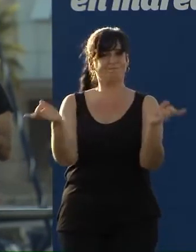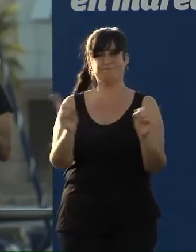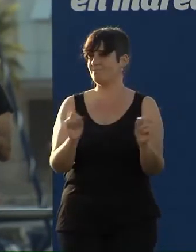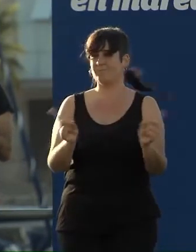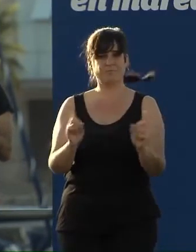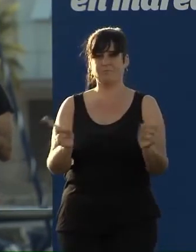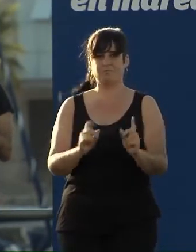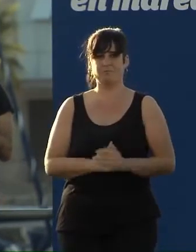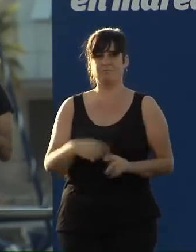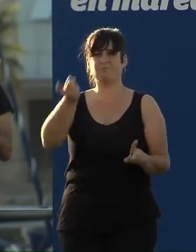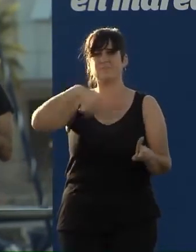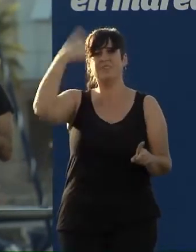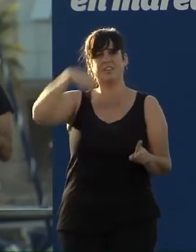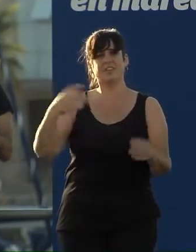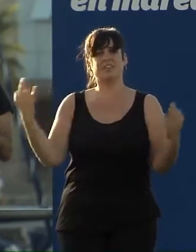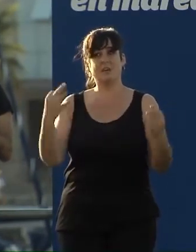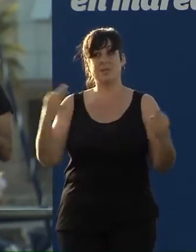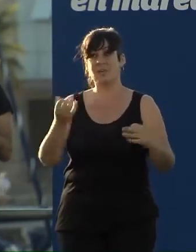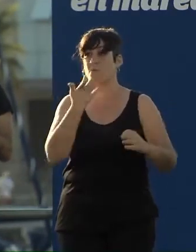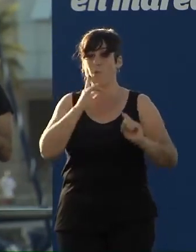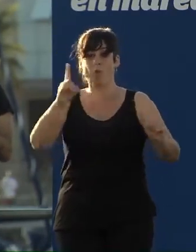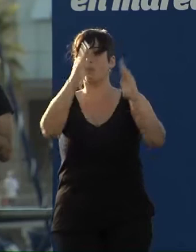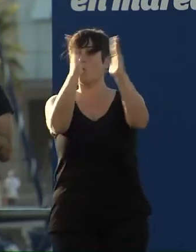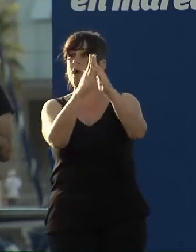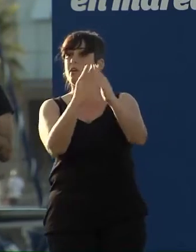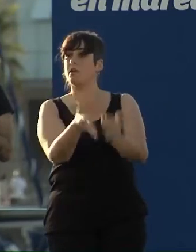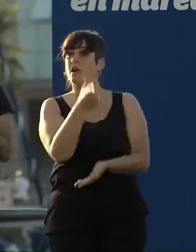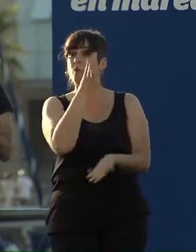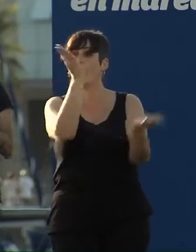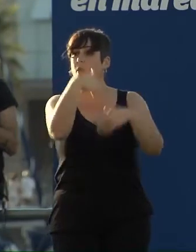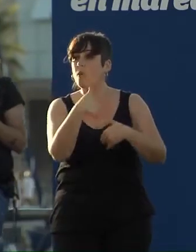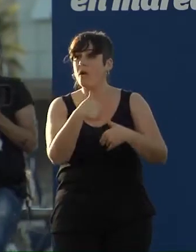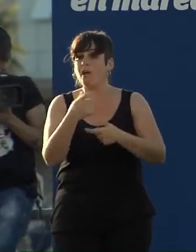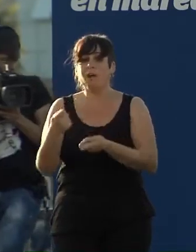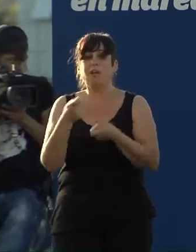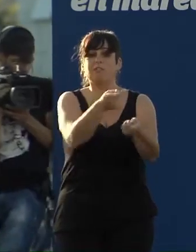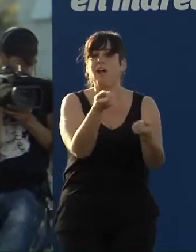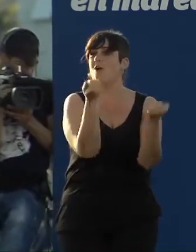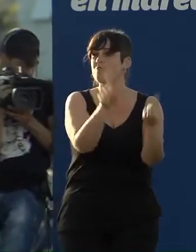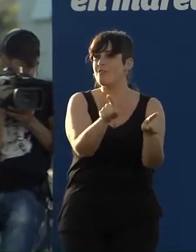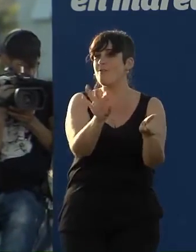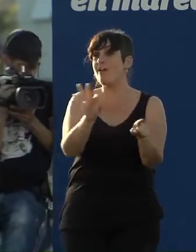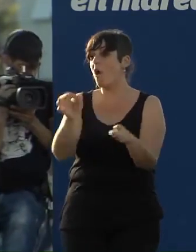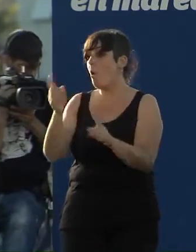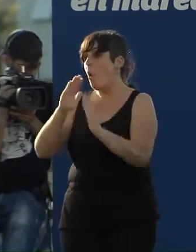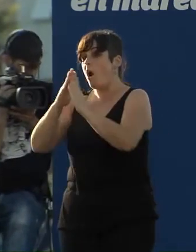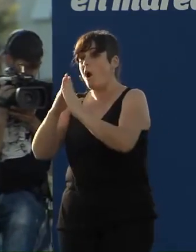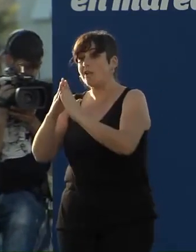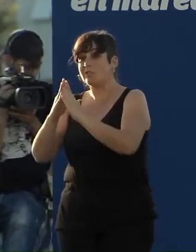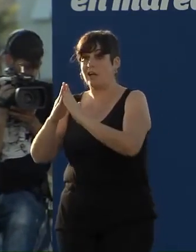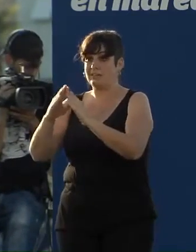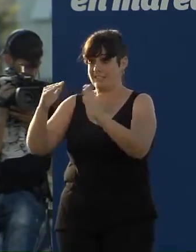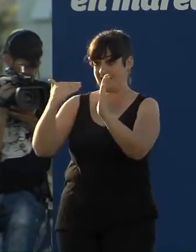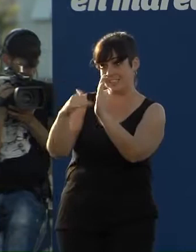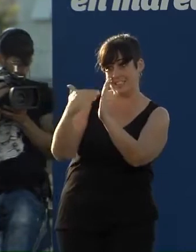auga sabemos que en aqueles foges hay auga no hay que levar má en aqueles vas está mediado hay que encher o que falta yde está